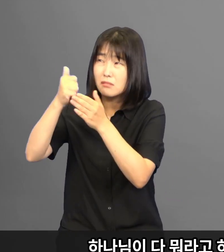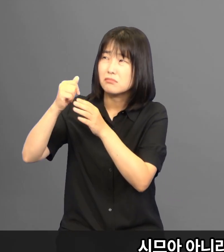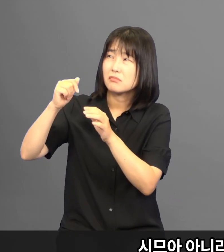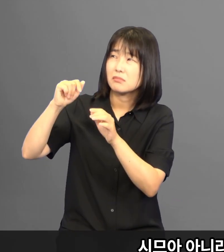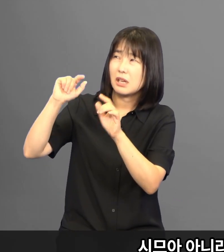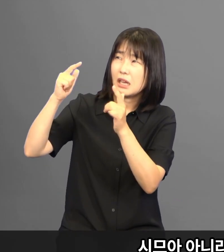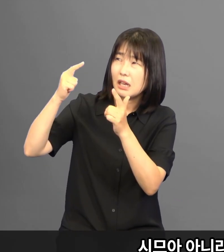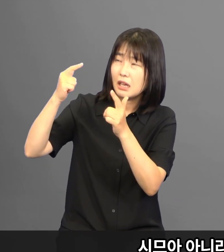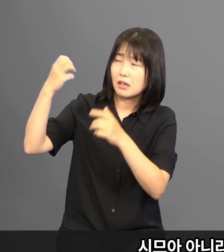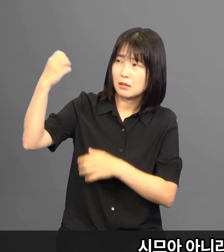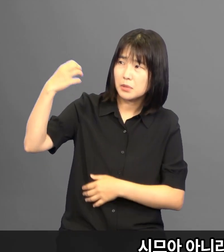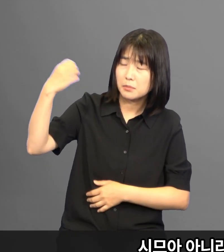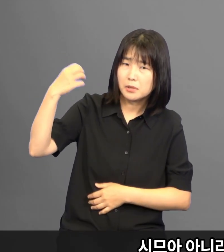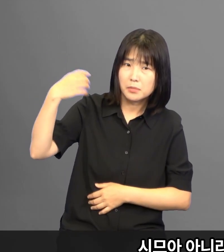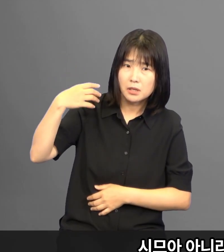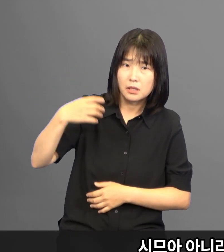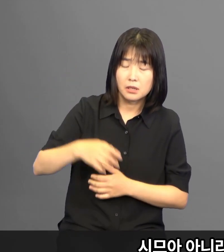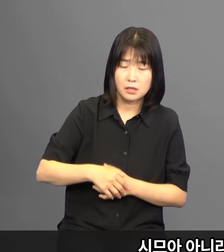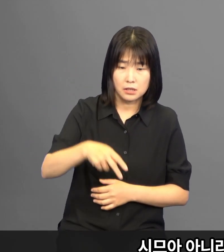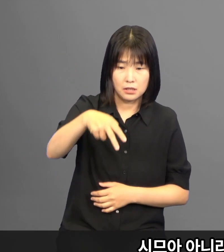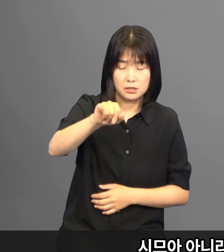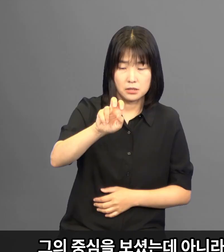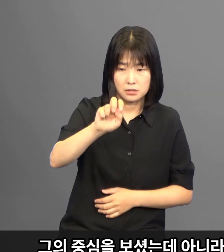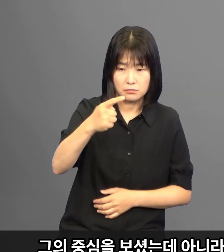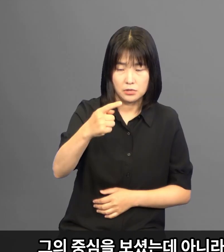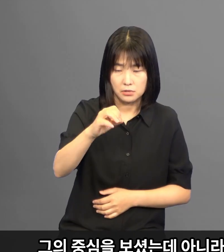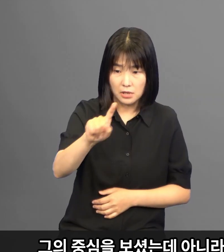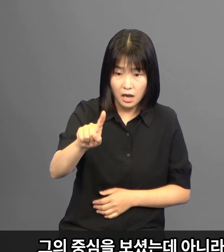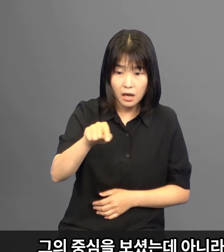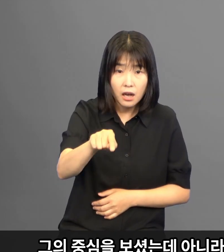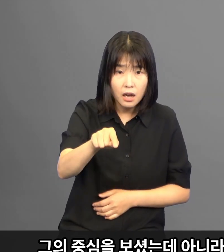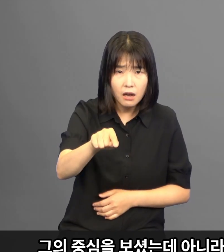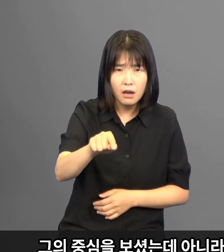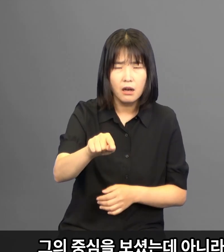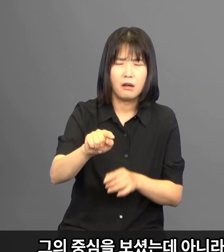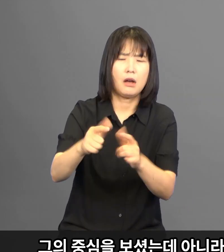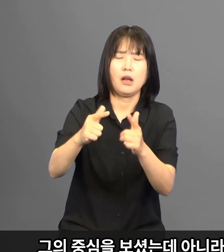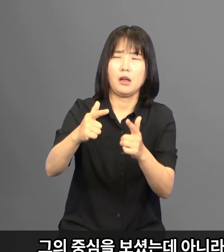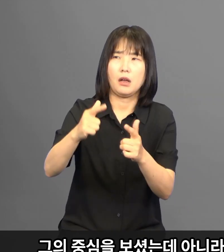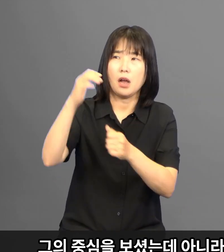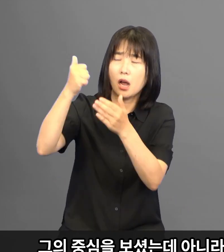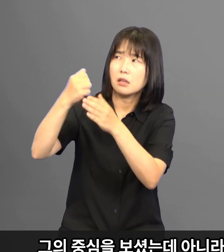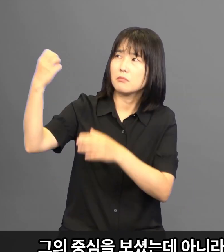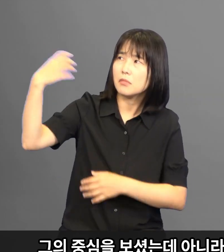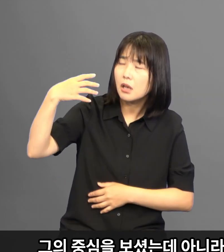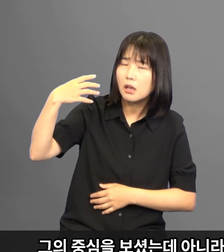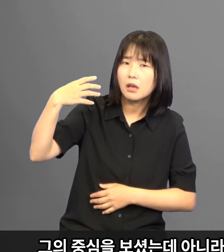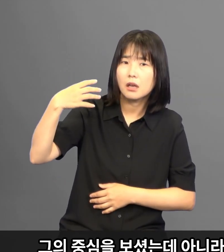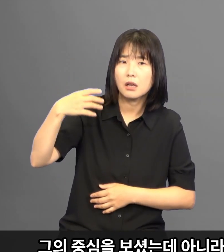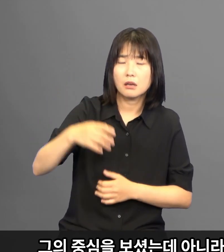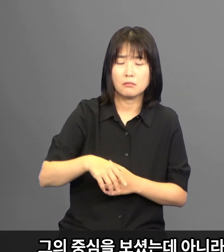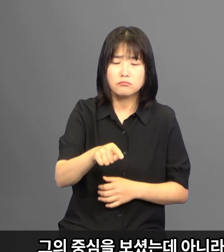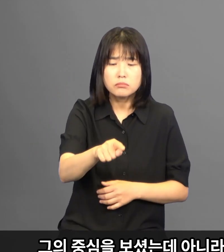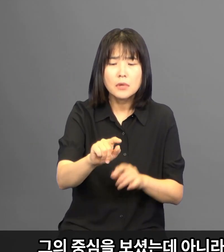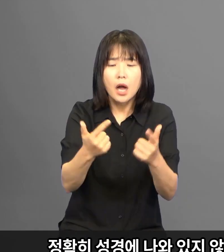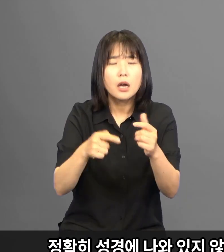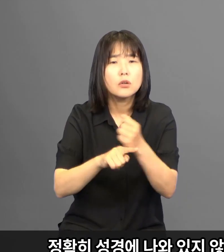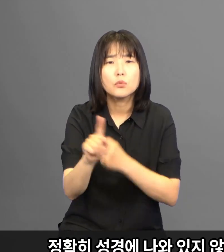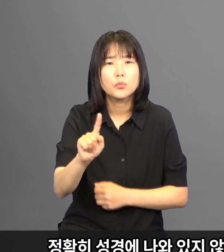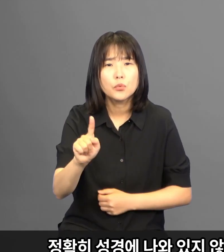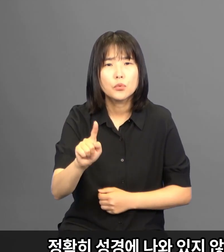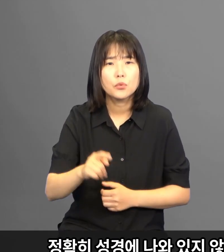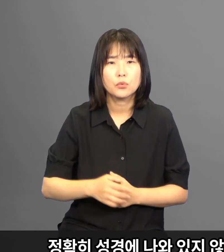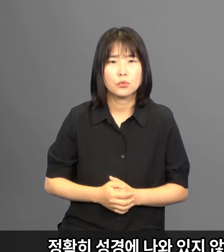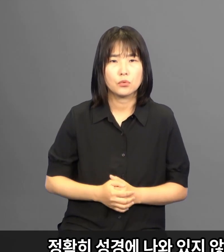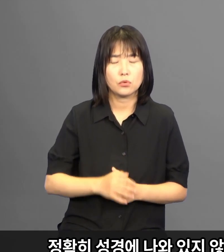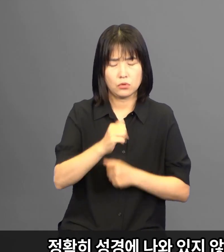아니다. 시므아 아니라는 거예요. 하나님이 그의 중심을 보셨는데 아니라는 거예요. 왜 시므아는 아니었을까? 정확히